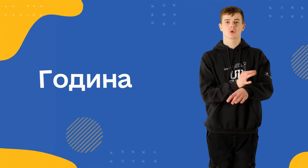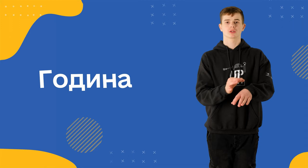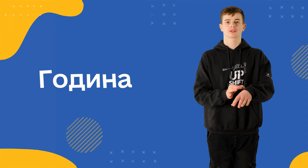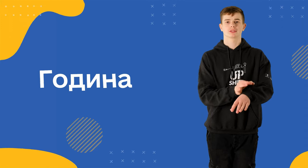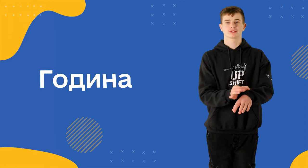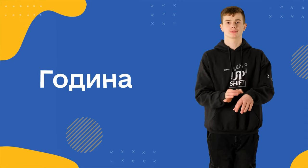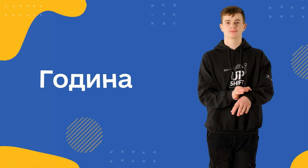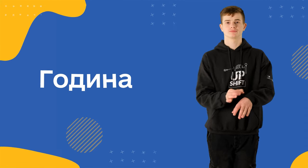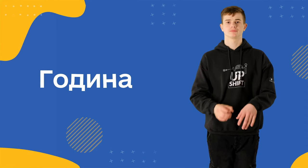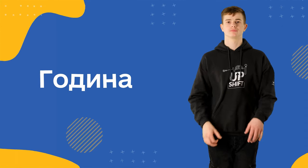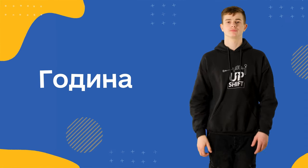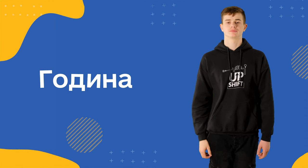Година.